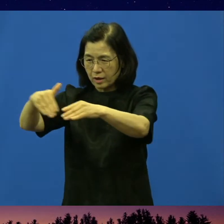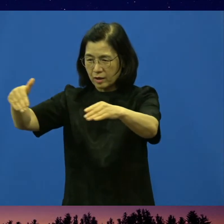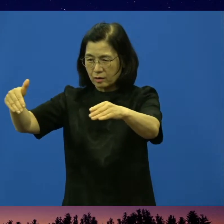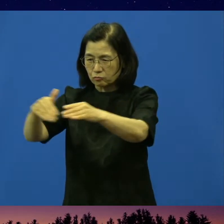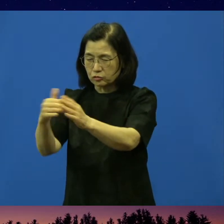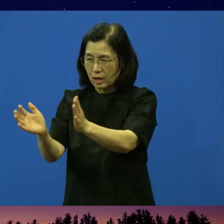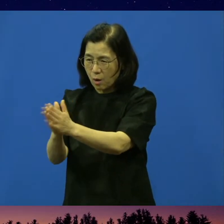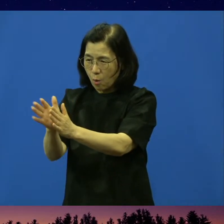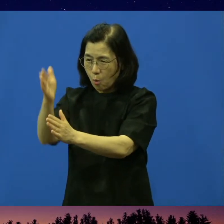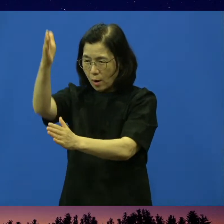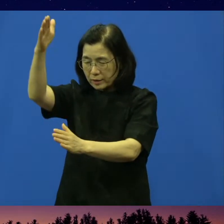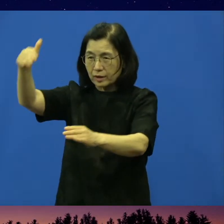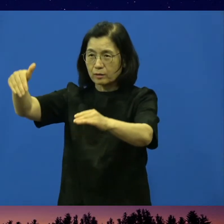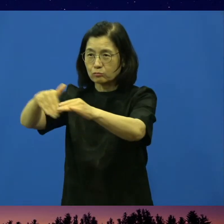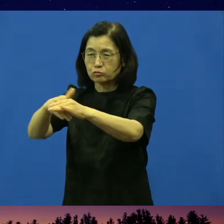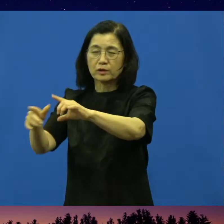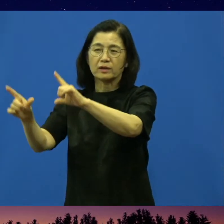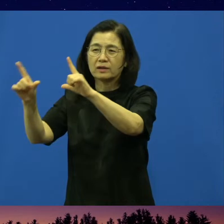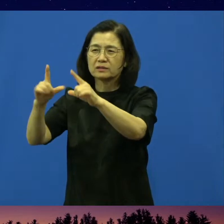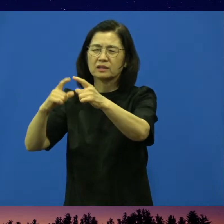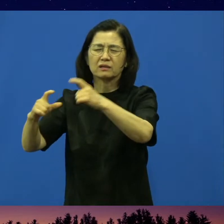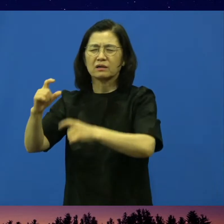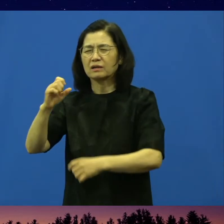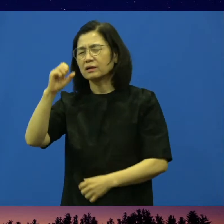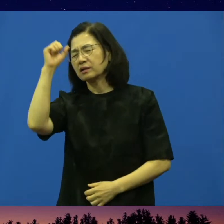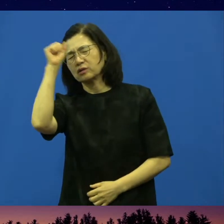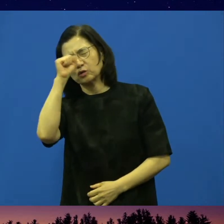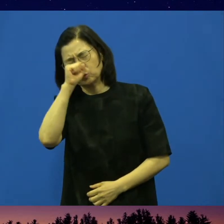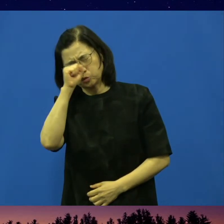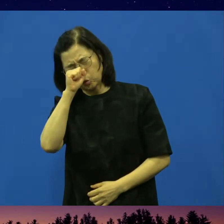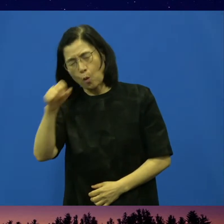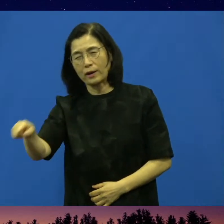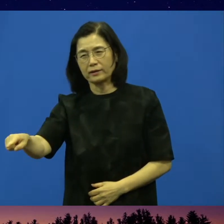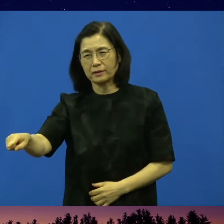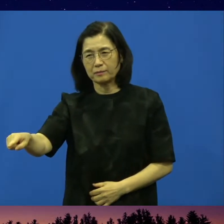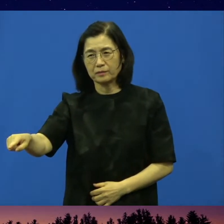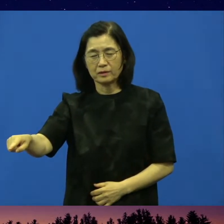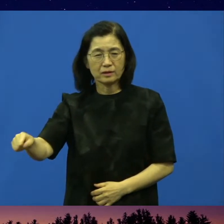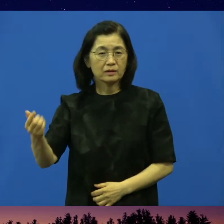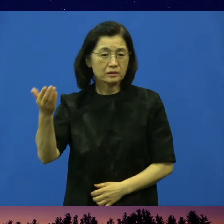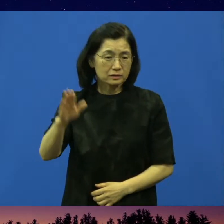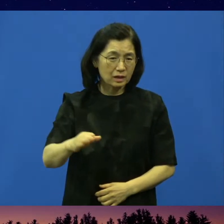입는 그거를 더 좋아했다는 거예요. 눈에 보이지, 아무것도 보이지 않는 광야보다.